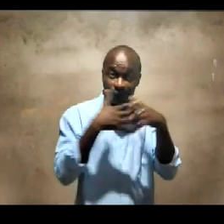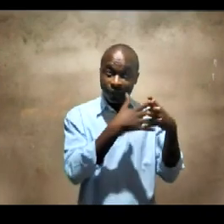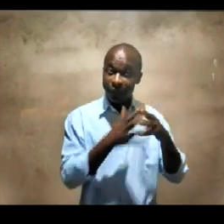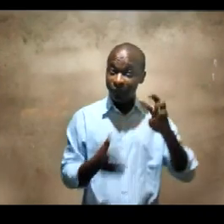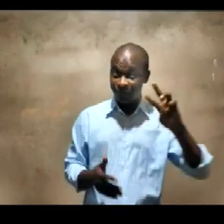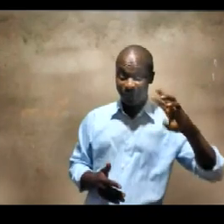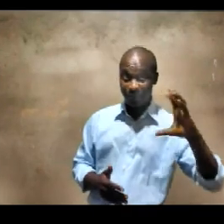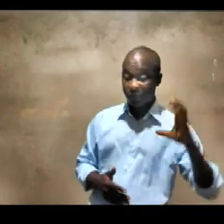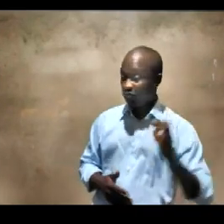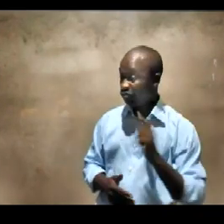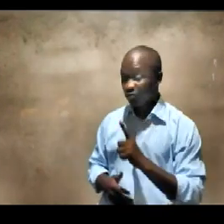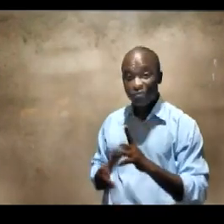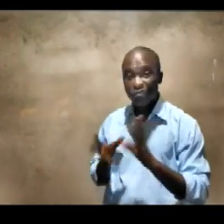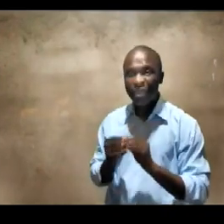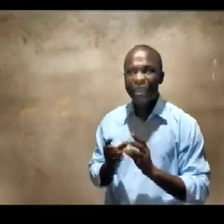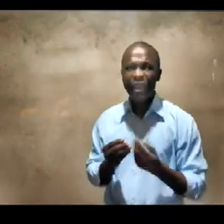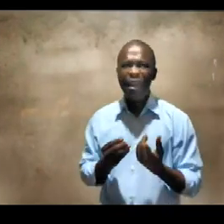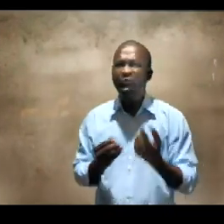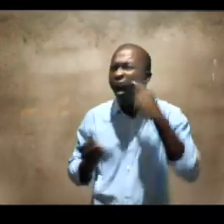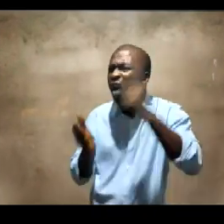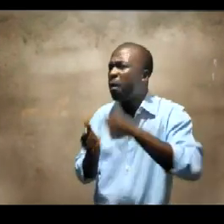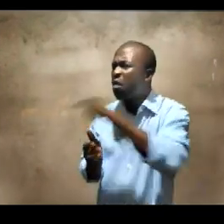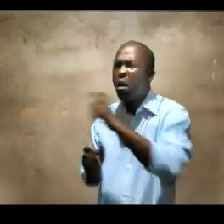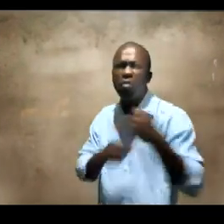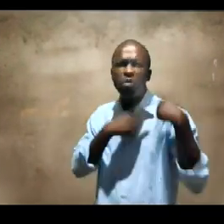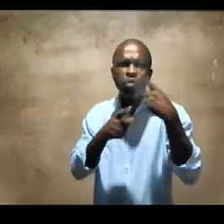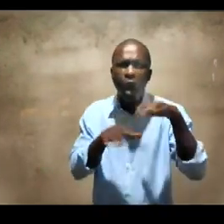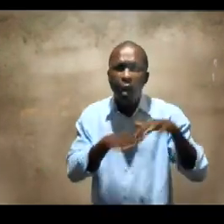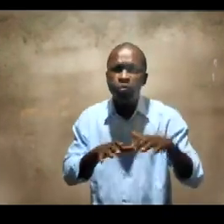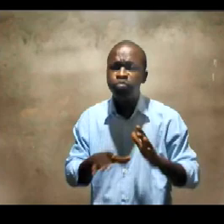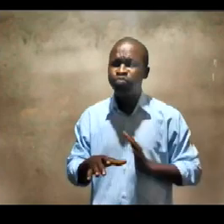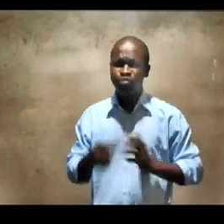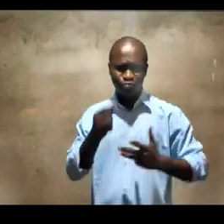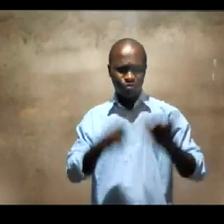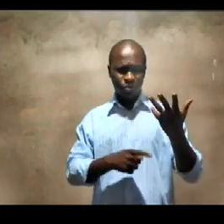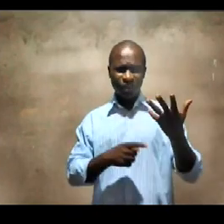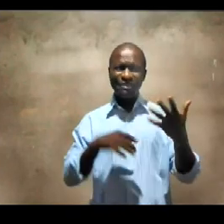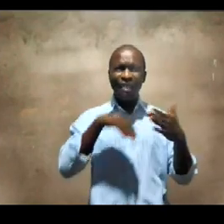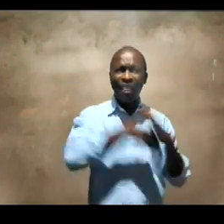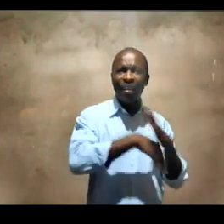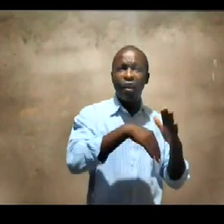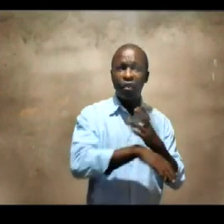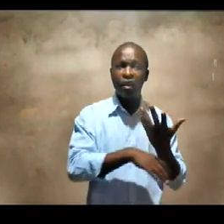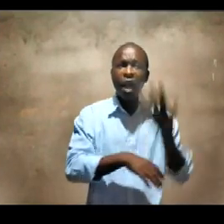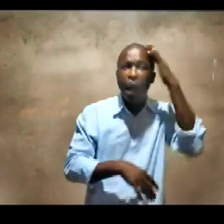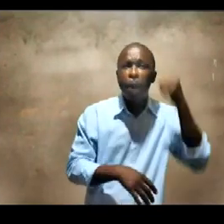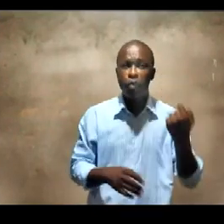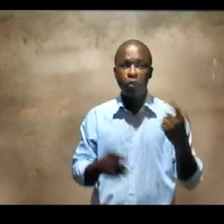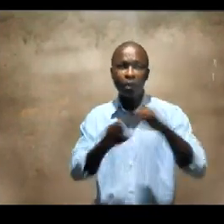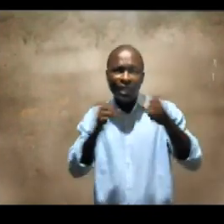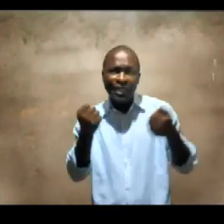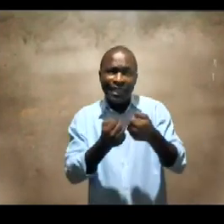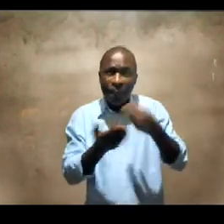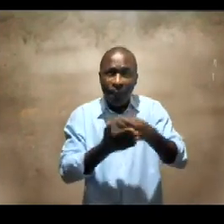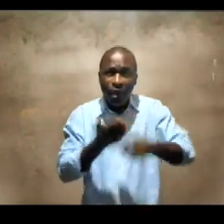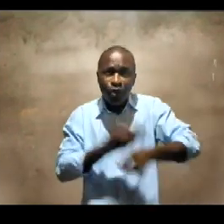au Zimbabwe, c'est pas en raison des sanctions qui, comme je vous l'ai expliqué, sont quand même très ciblées, c'est parce que le système